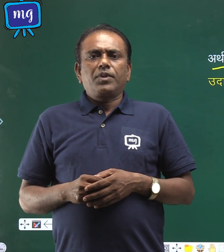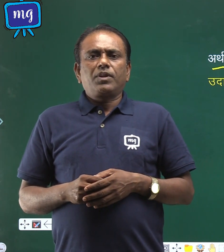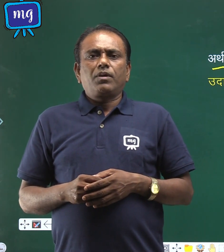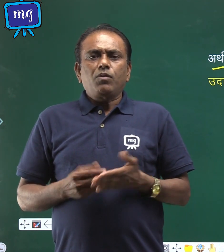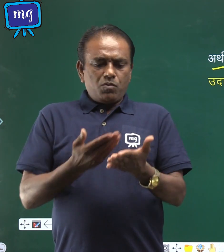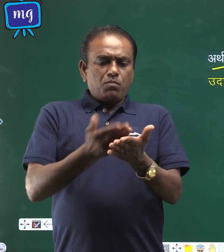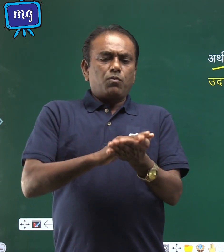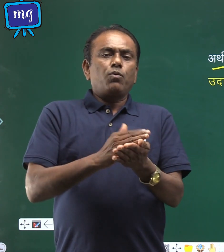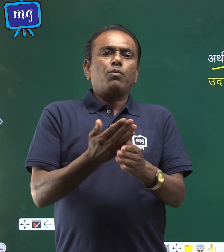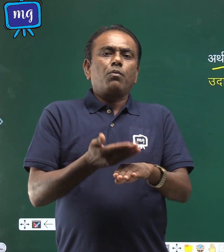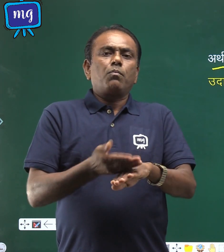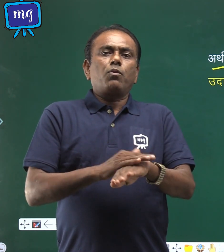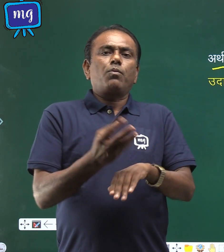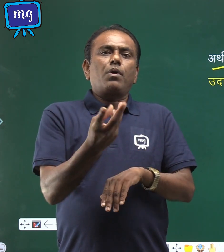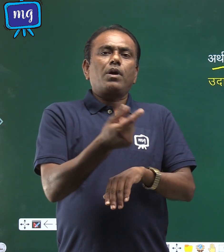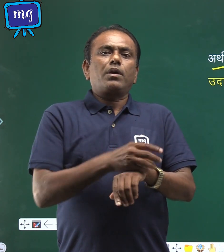पूर्व अंक का